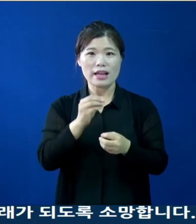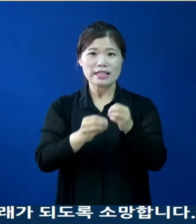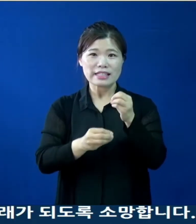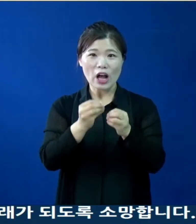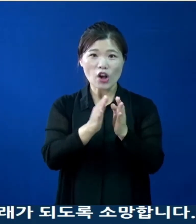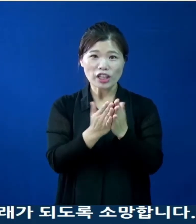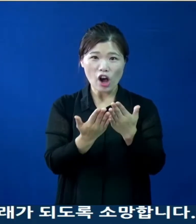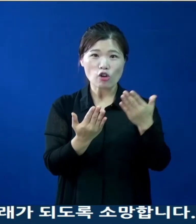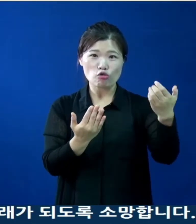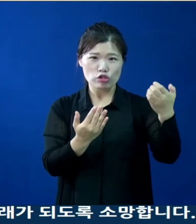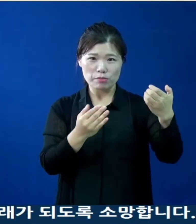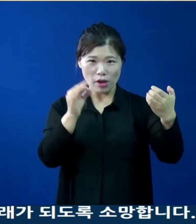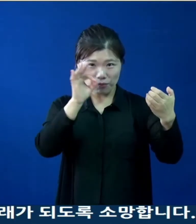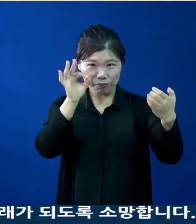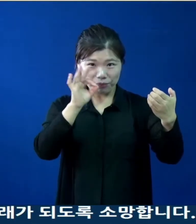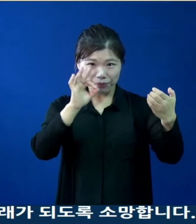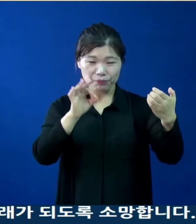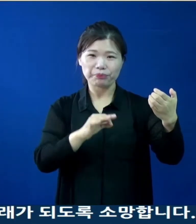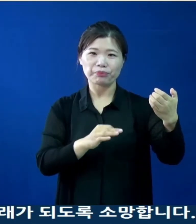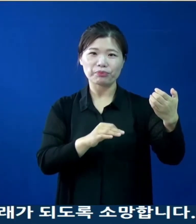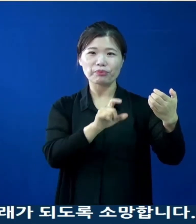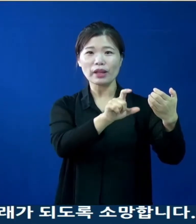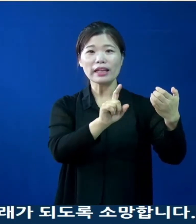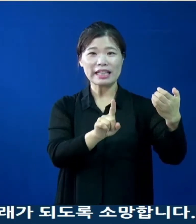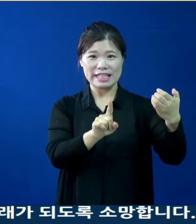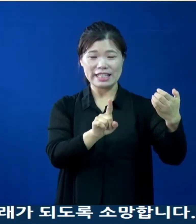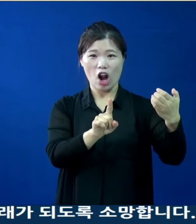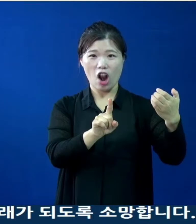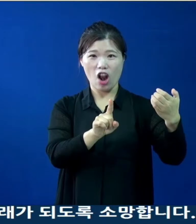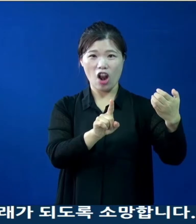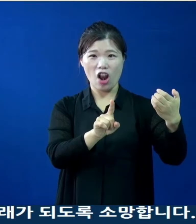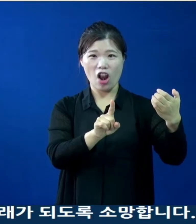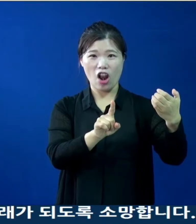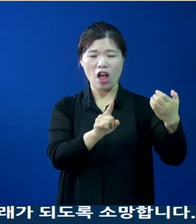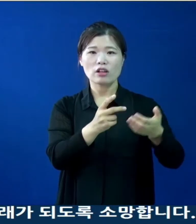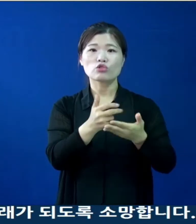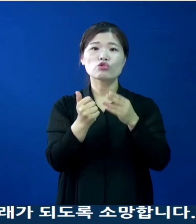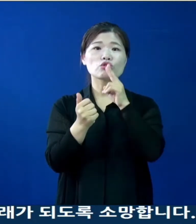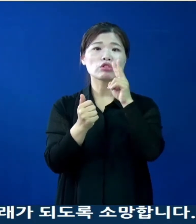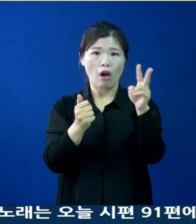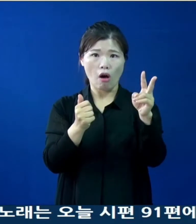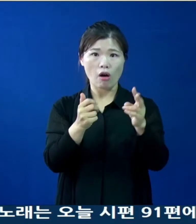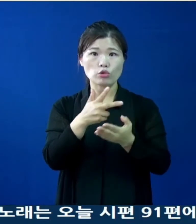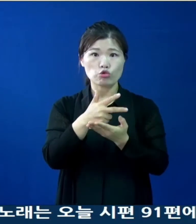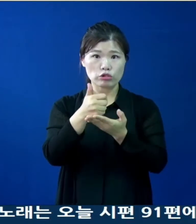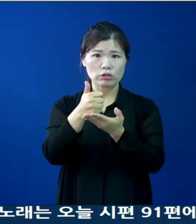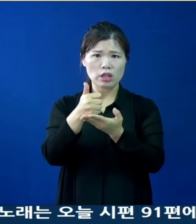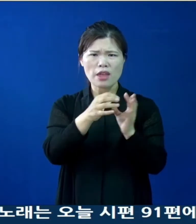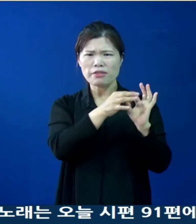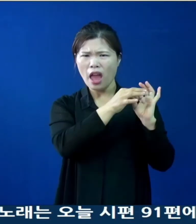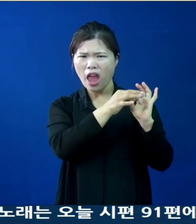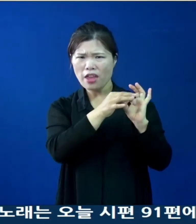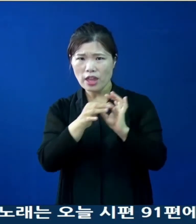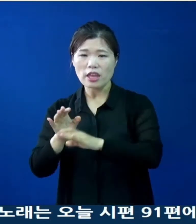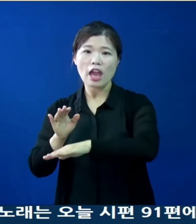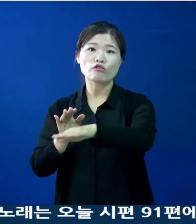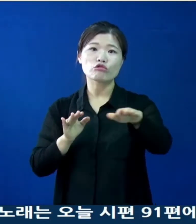분들 이동해 보시면 90편 1절이 주여 주는 대대에 우리의